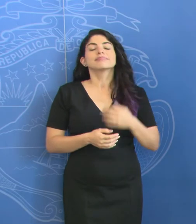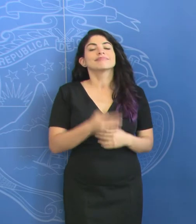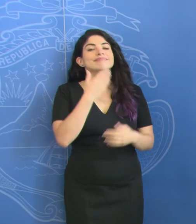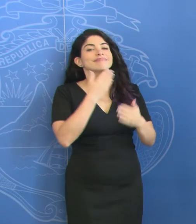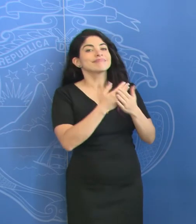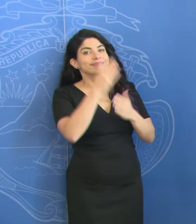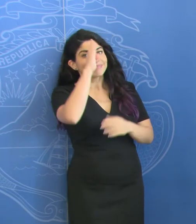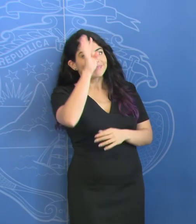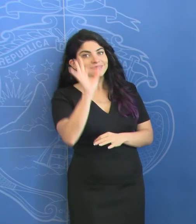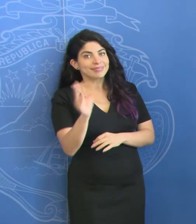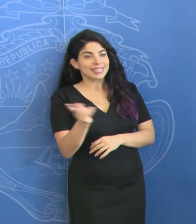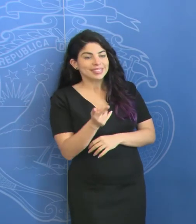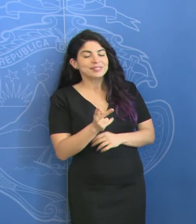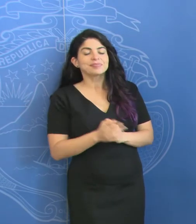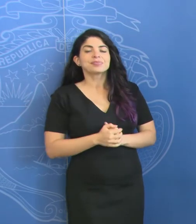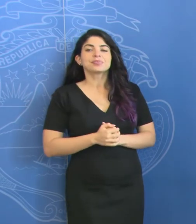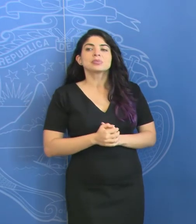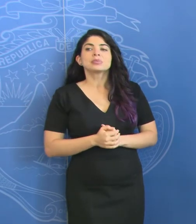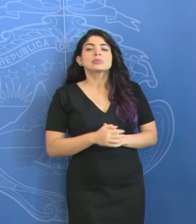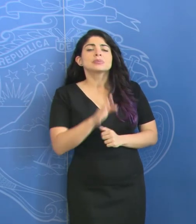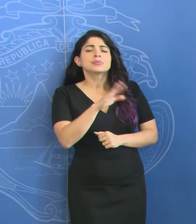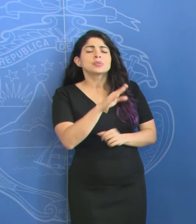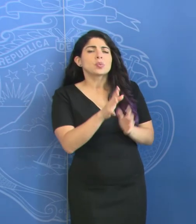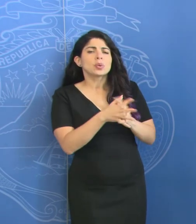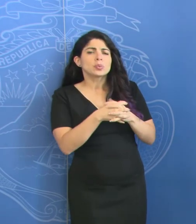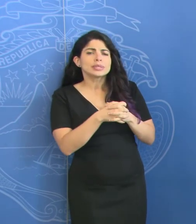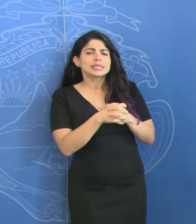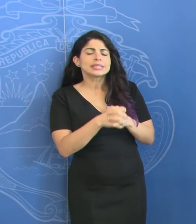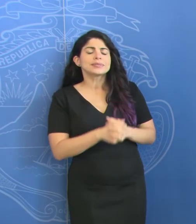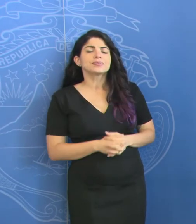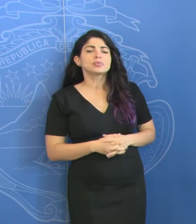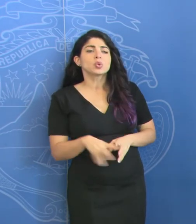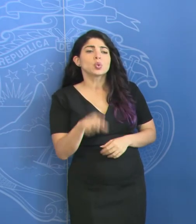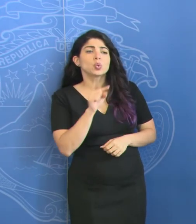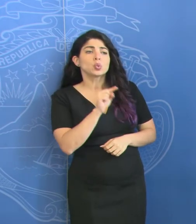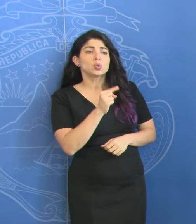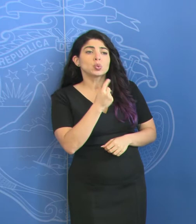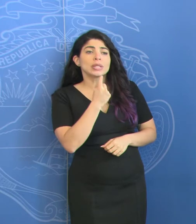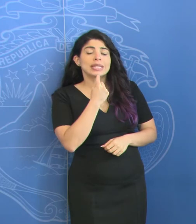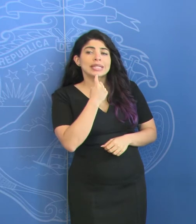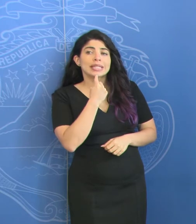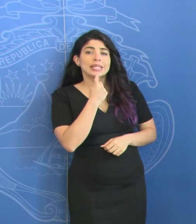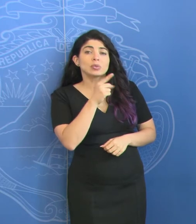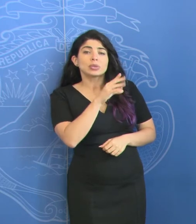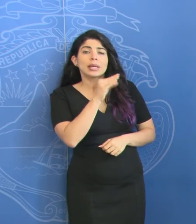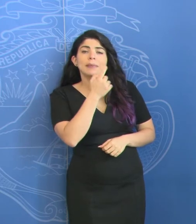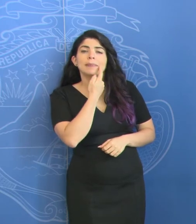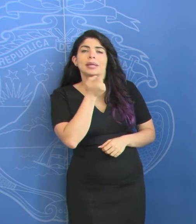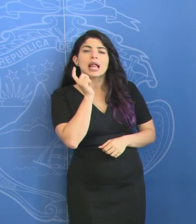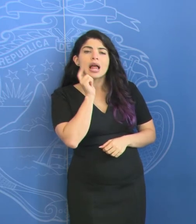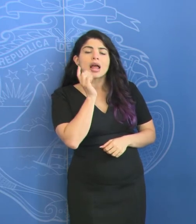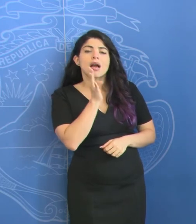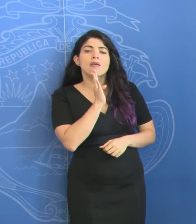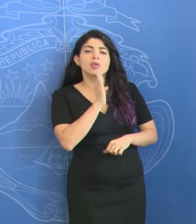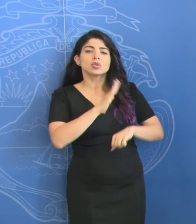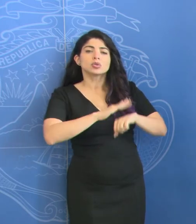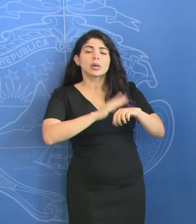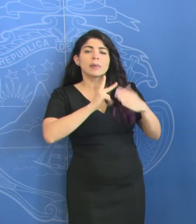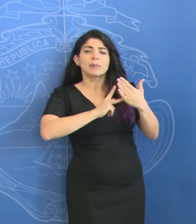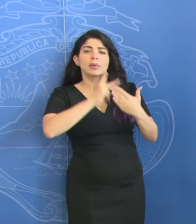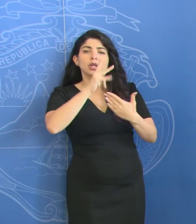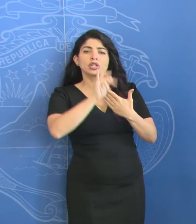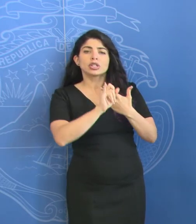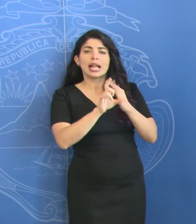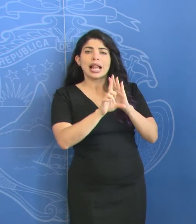Gracias, ¿cómo están? A don Juan Luis, usted y doña Pilar hablaron sobre el proyecto de ley, un